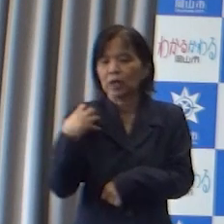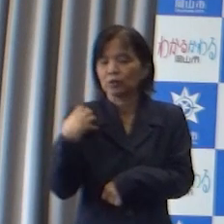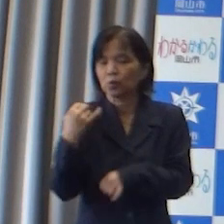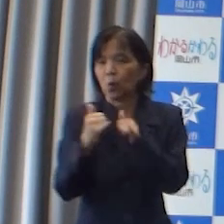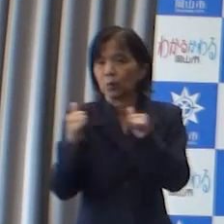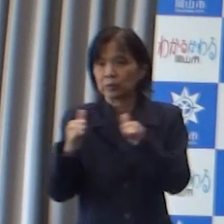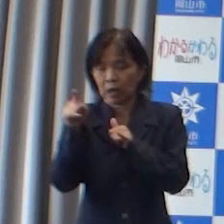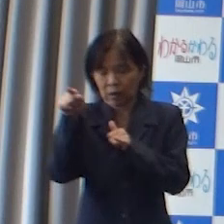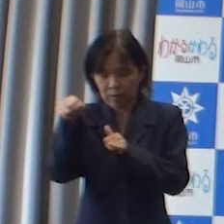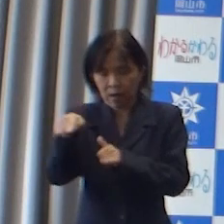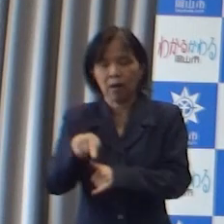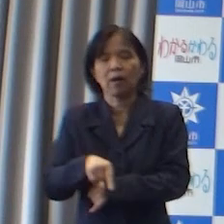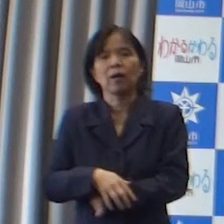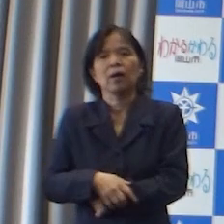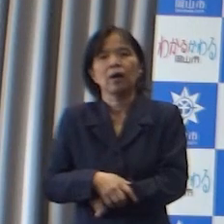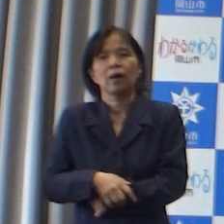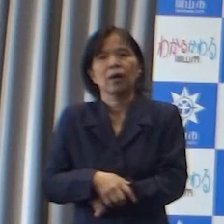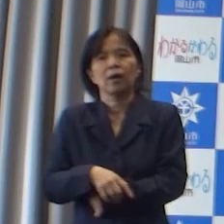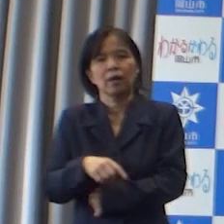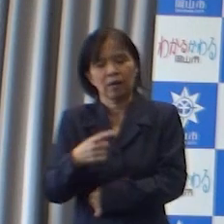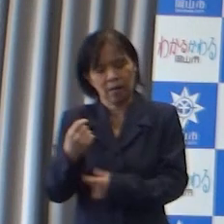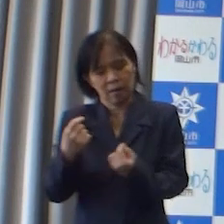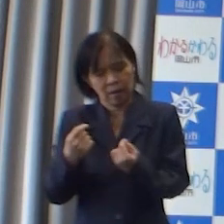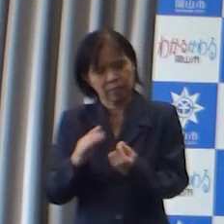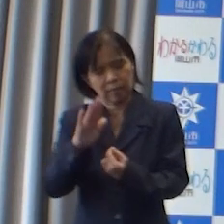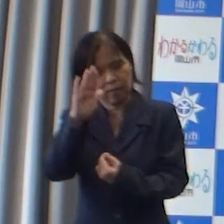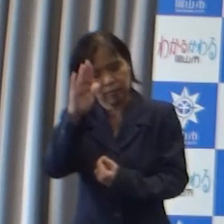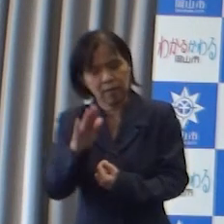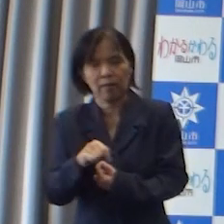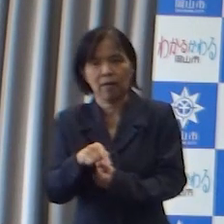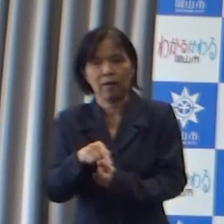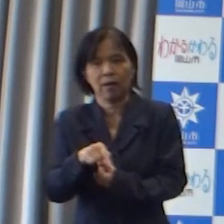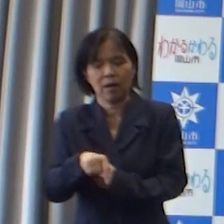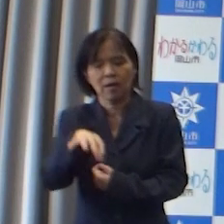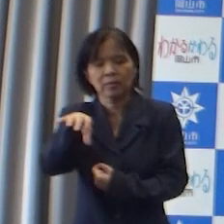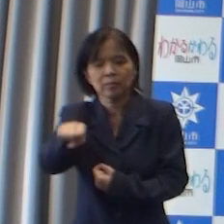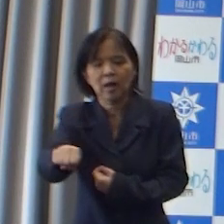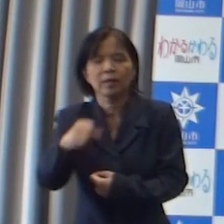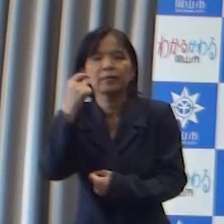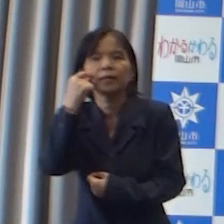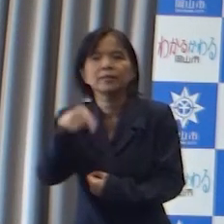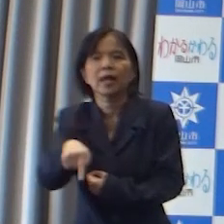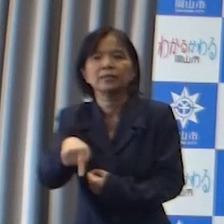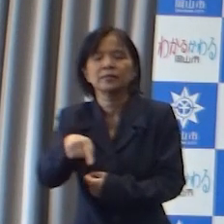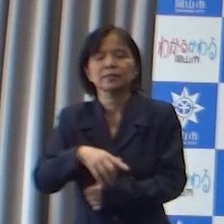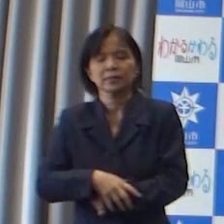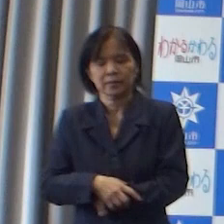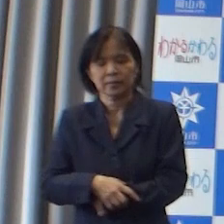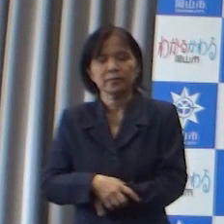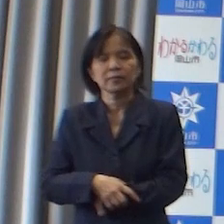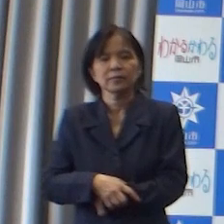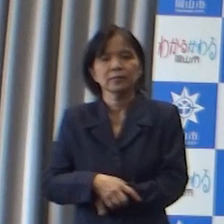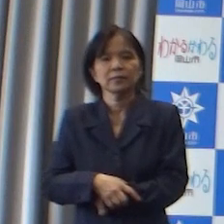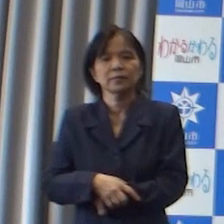がなかなか確保できないということで、